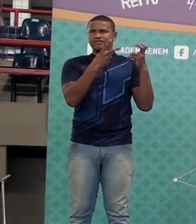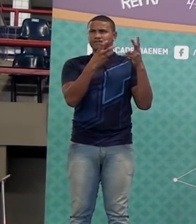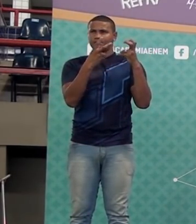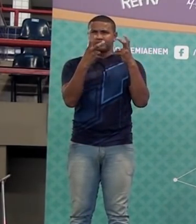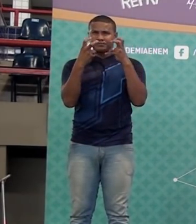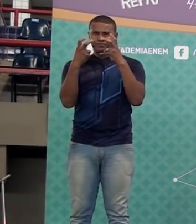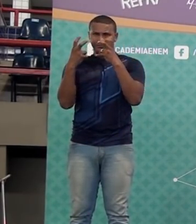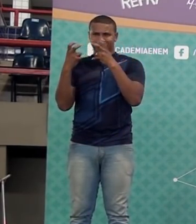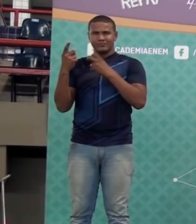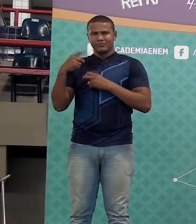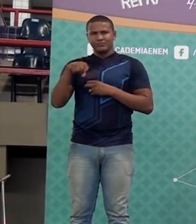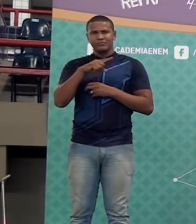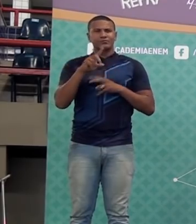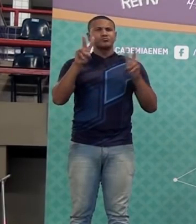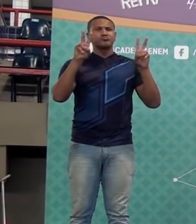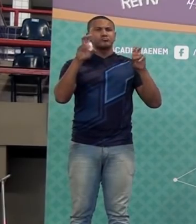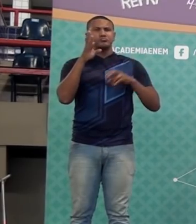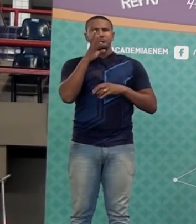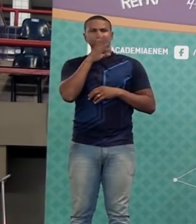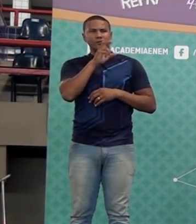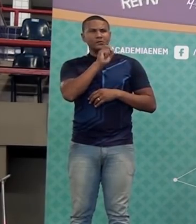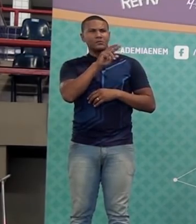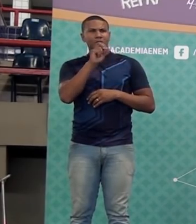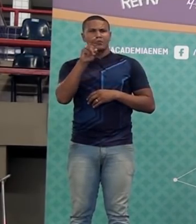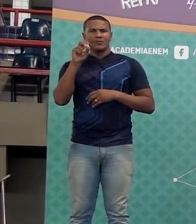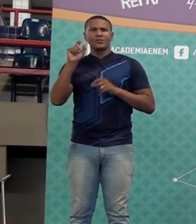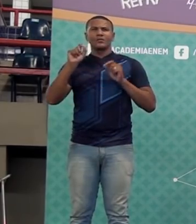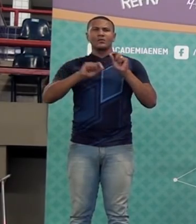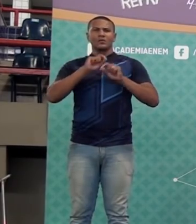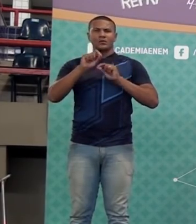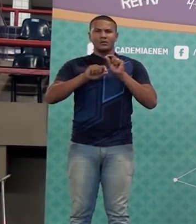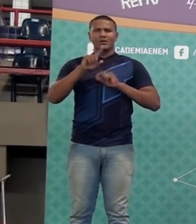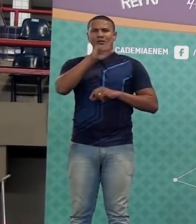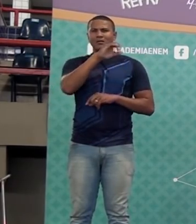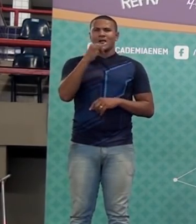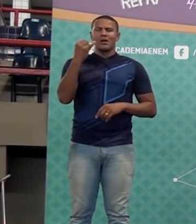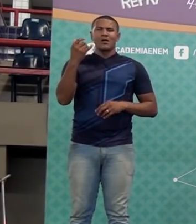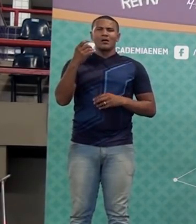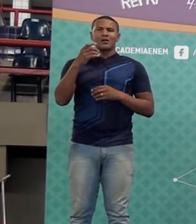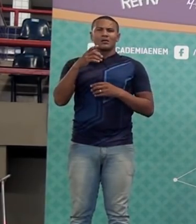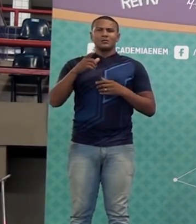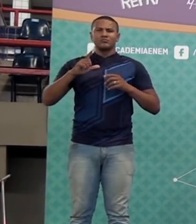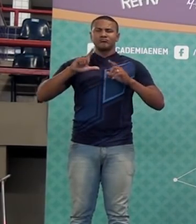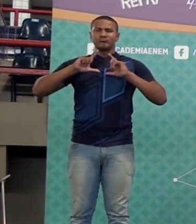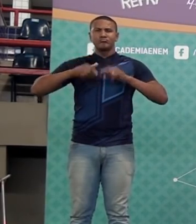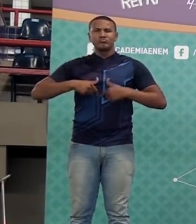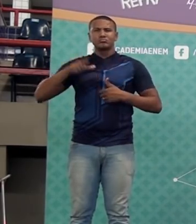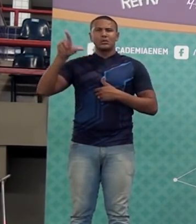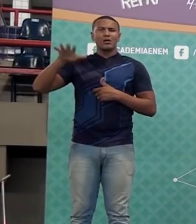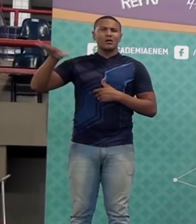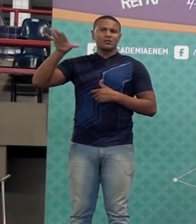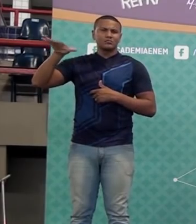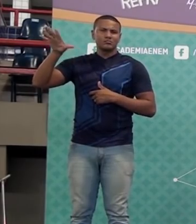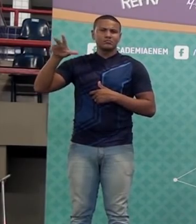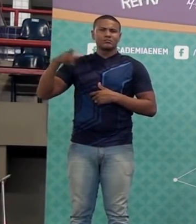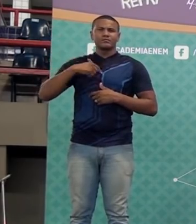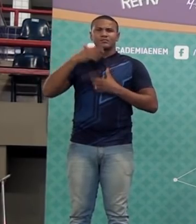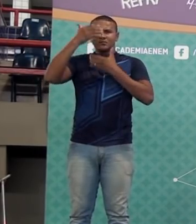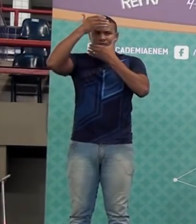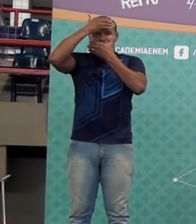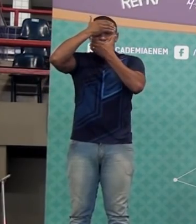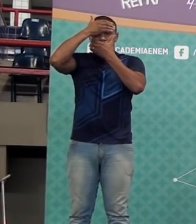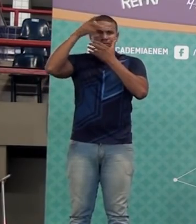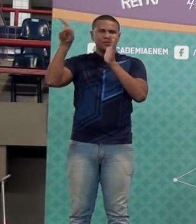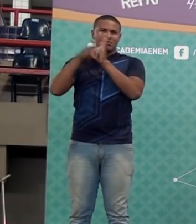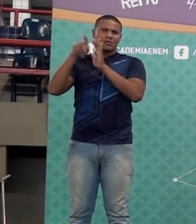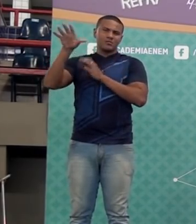Estado Islâmico, certo? Certo? Com cristãos, com judeus, com civis. O Estado